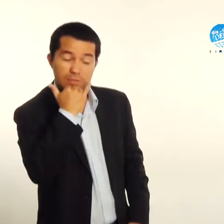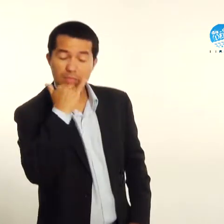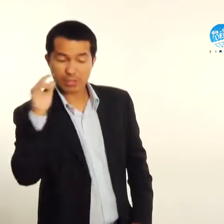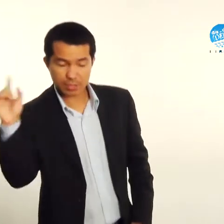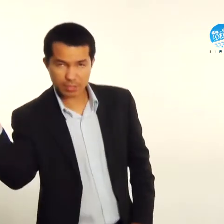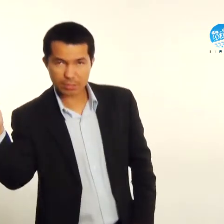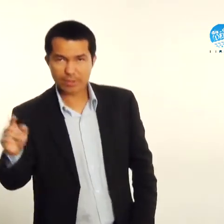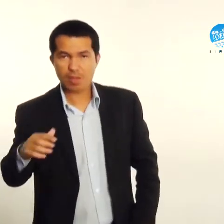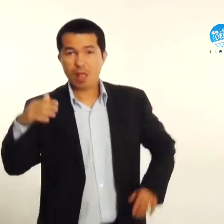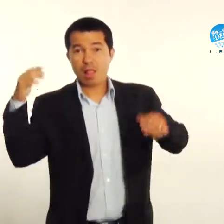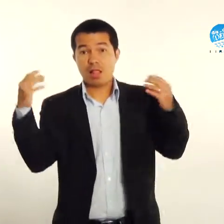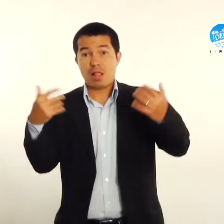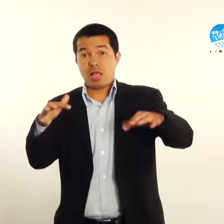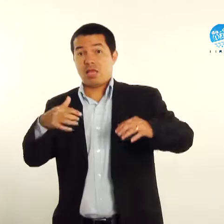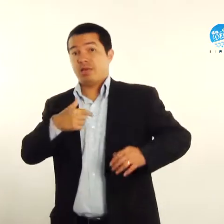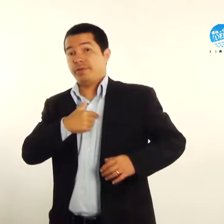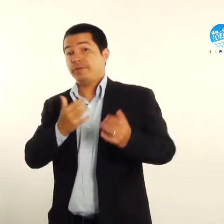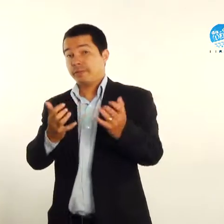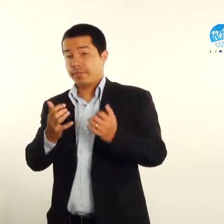eu queria que meu pai me desse uma surra.